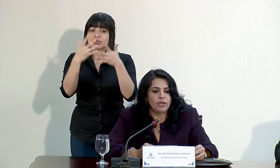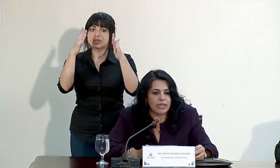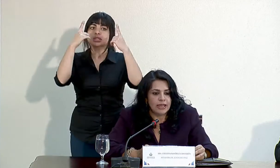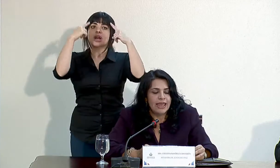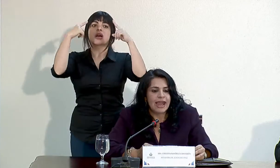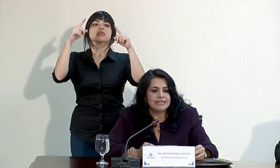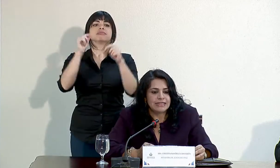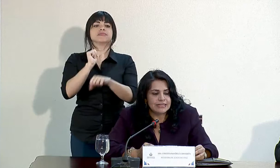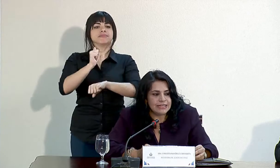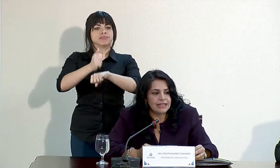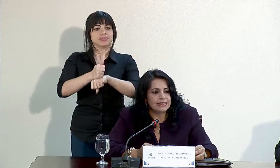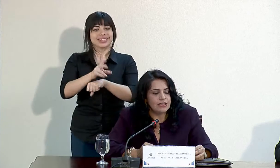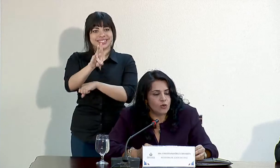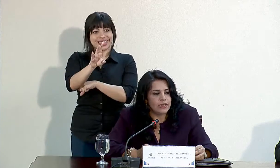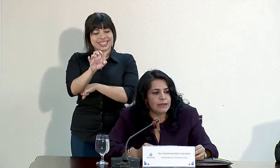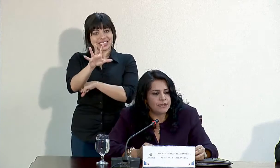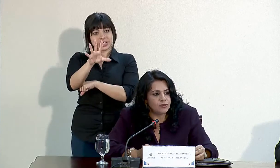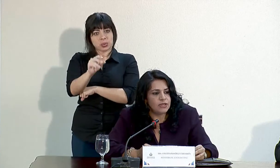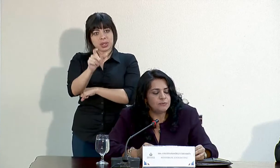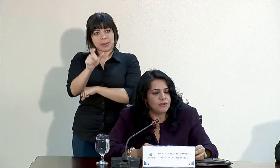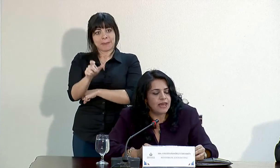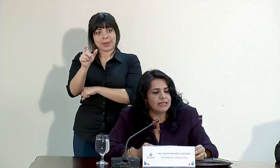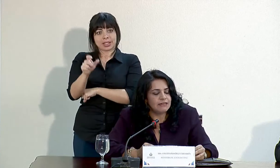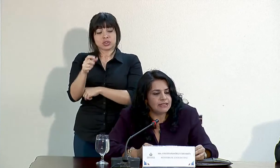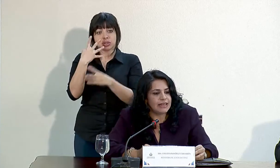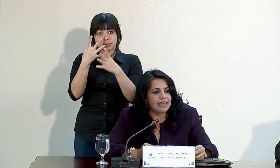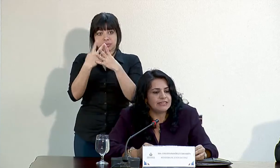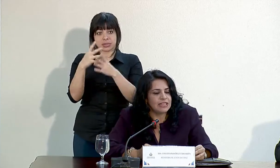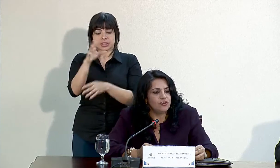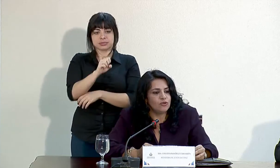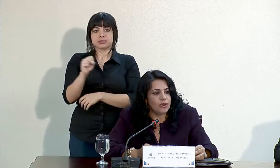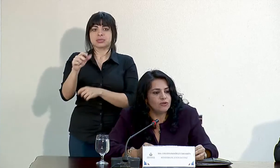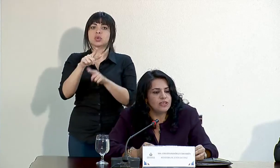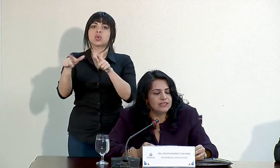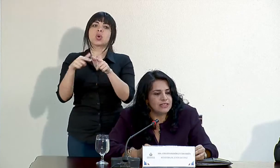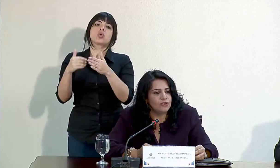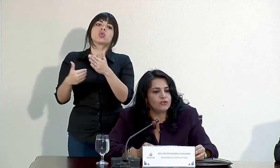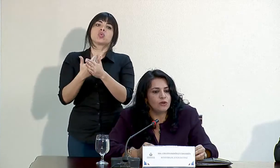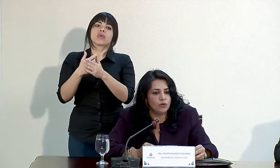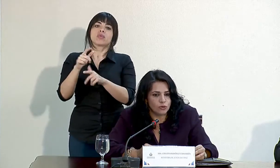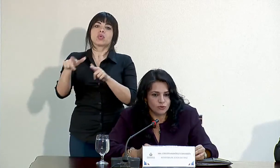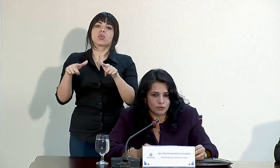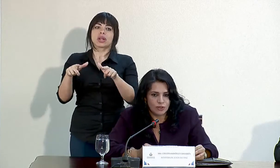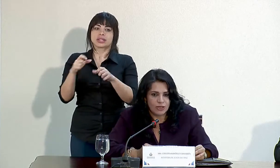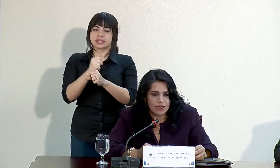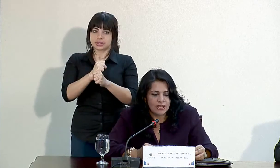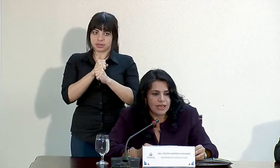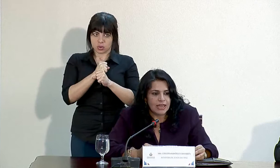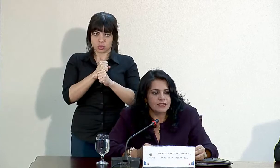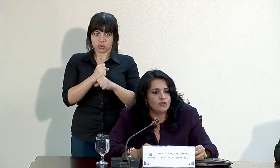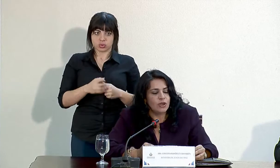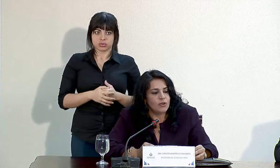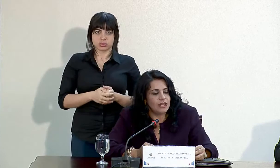logrado poner a 750 personas privadas de libertad en sitios nuevos y en sitios seguros.